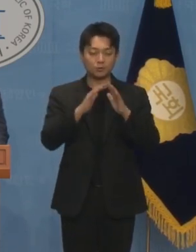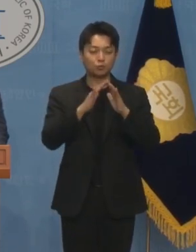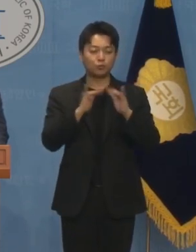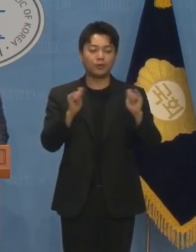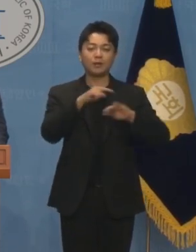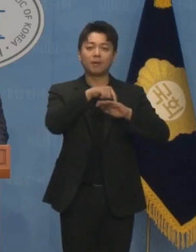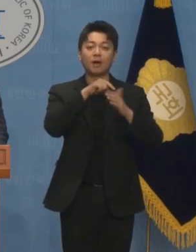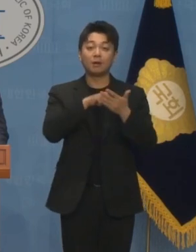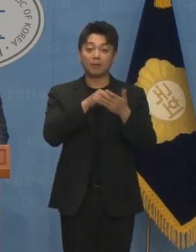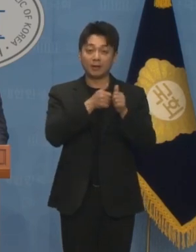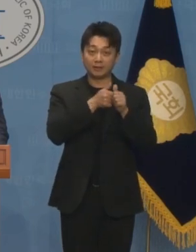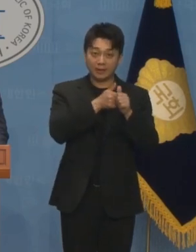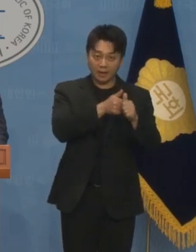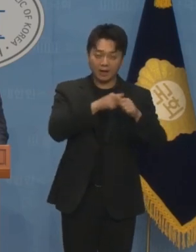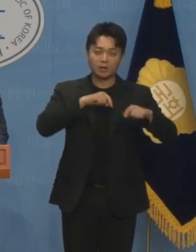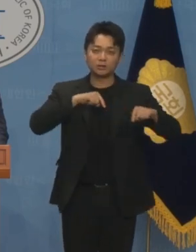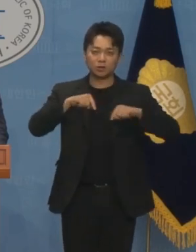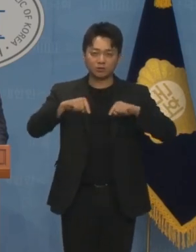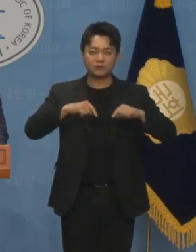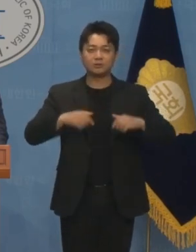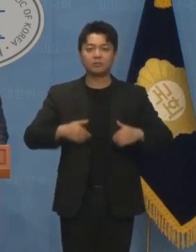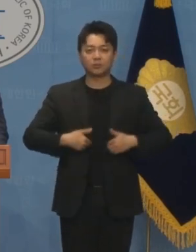정시 출발해야 합니다.